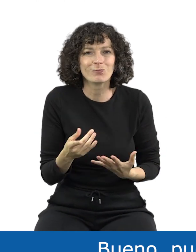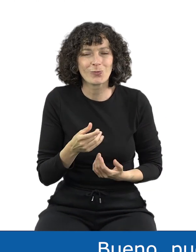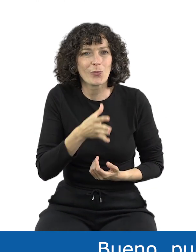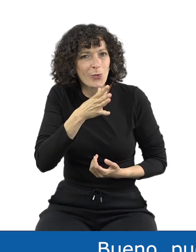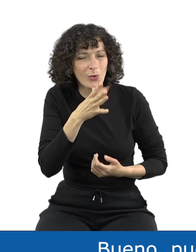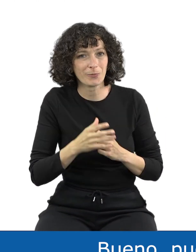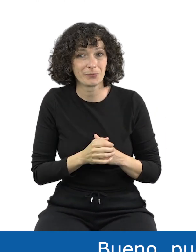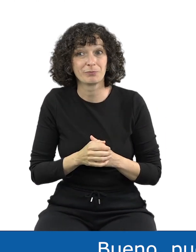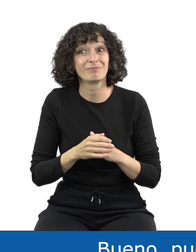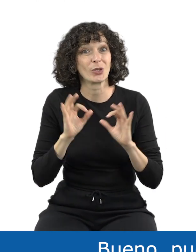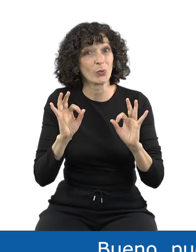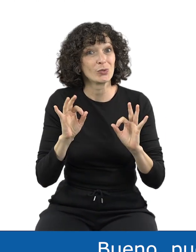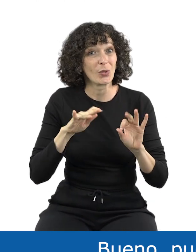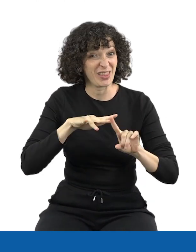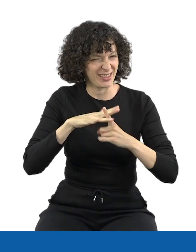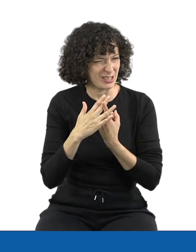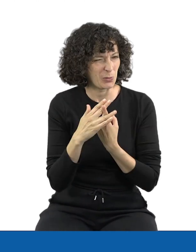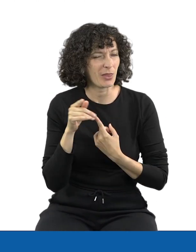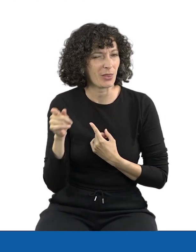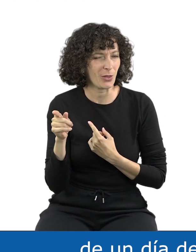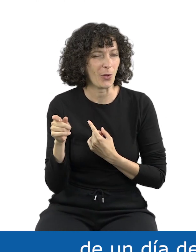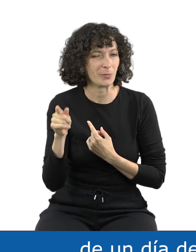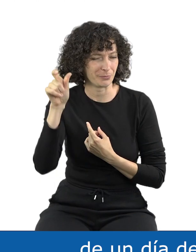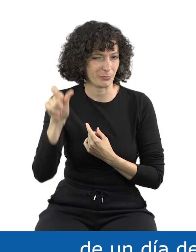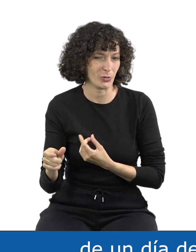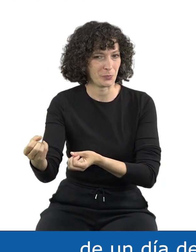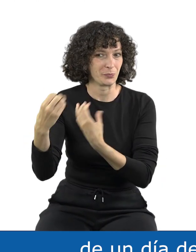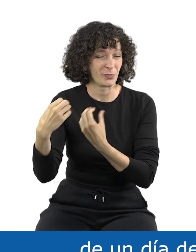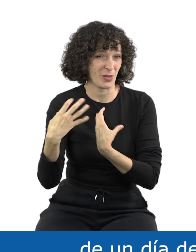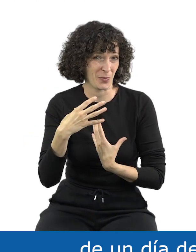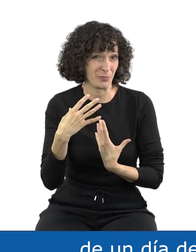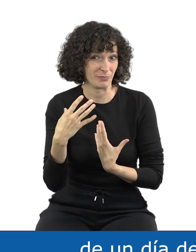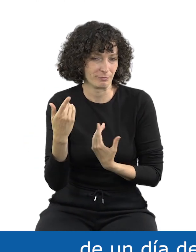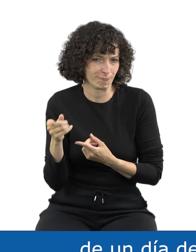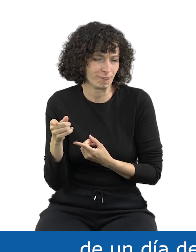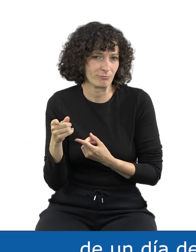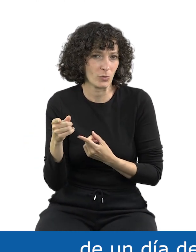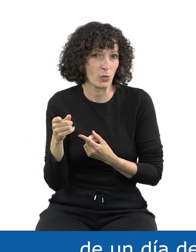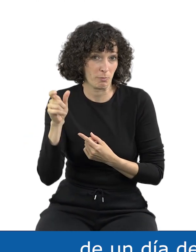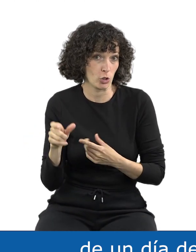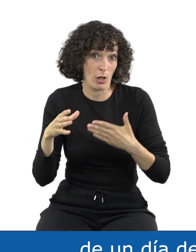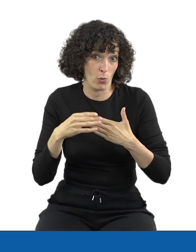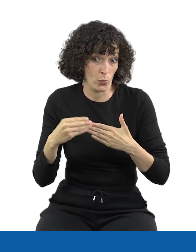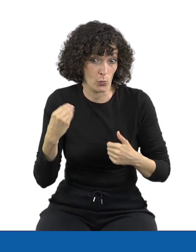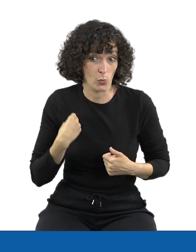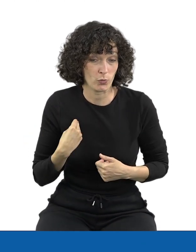una anécdota que nos contaron de un día de uno de estos usuarios que tuvo que acceder